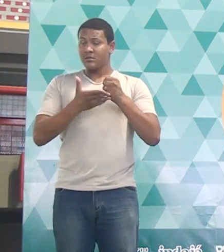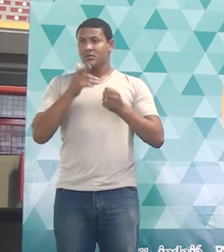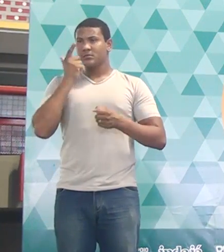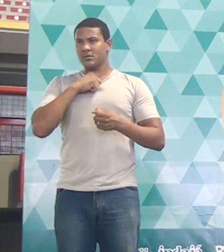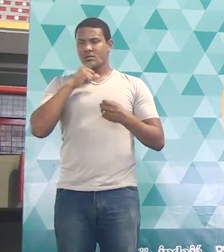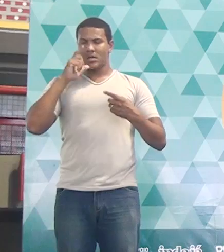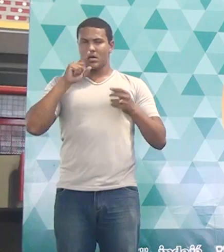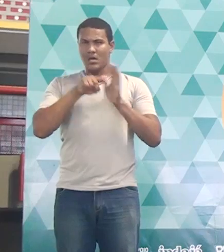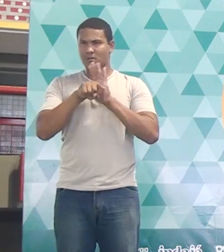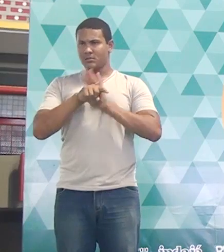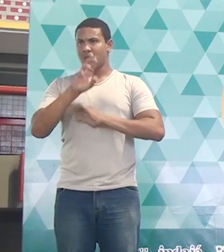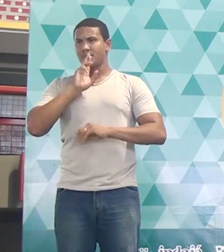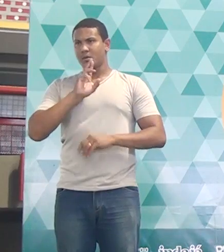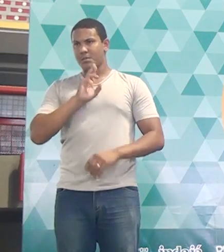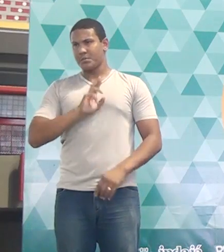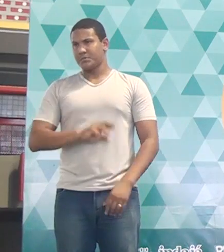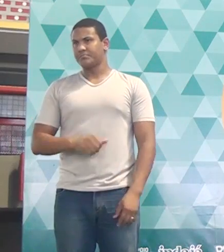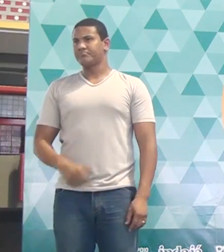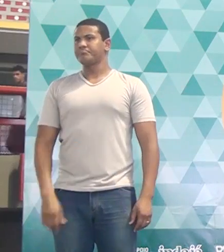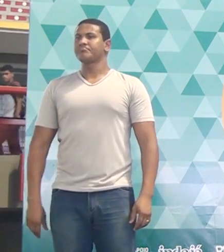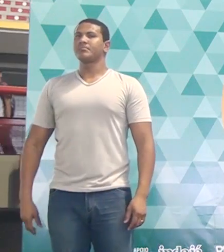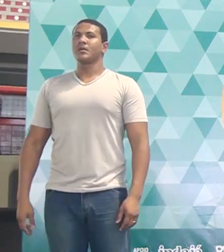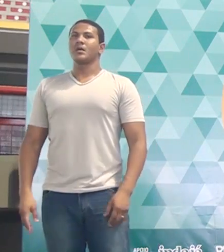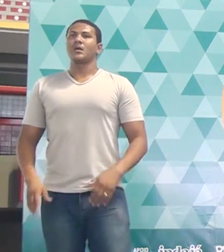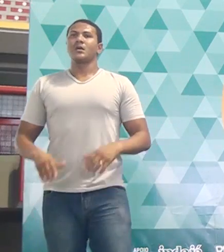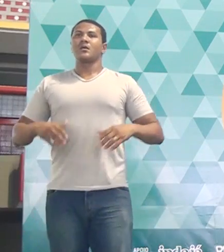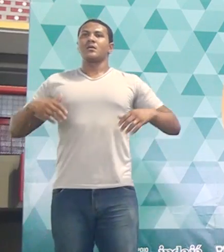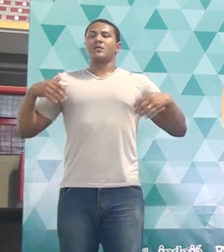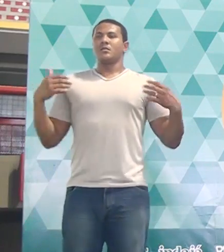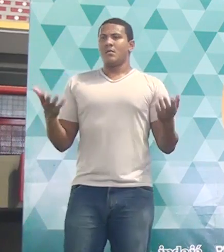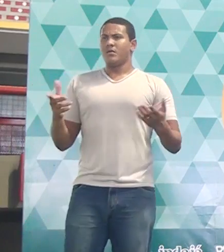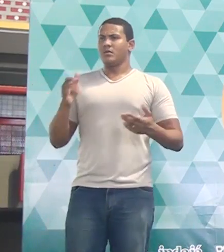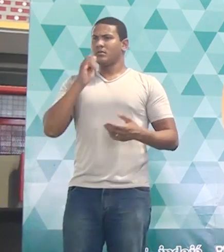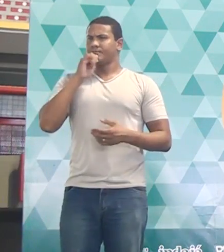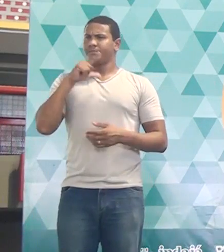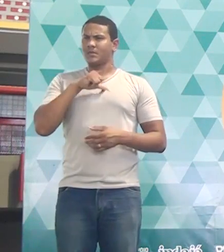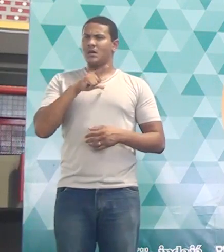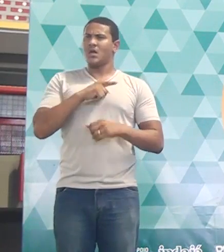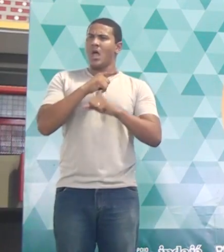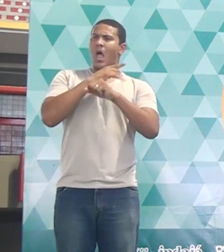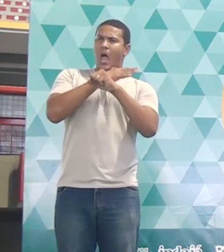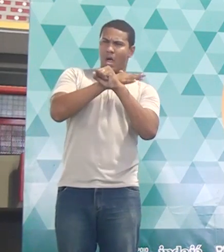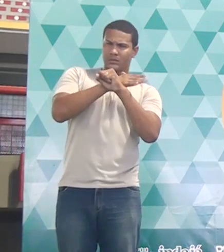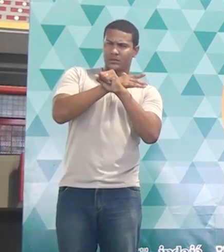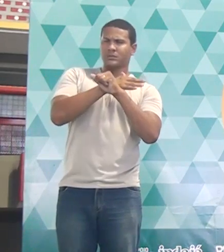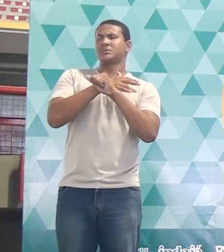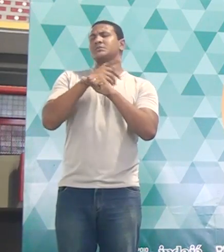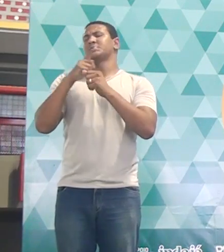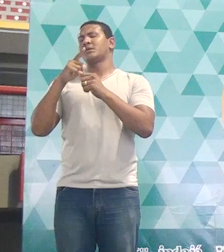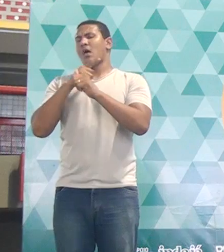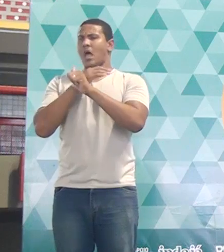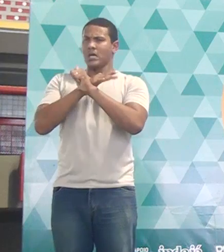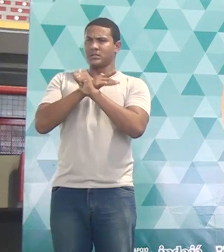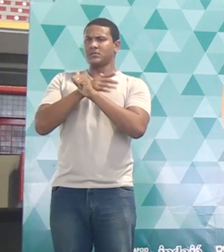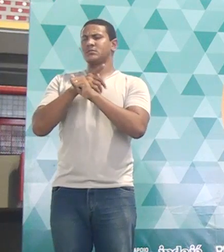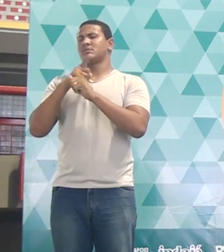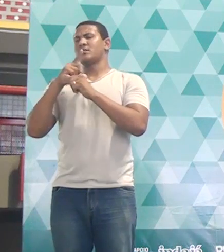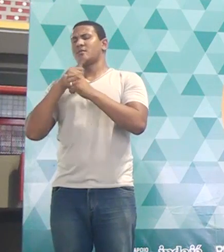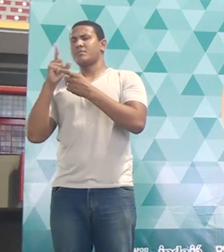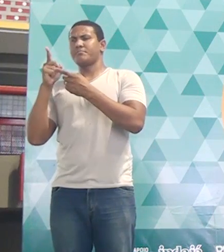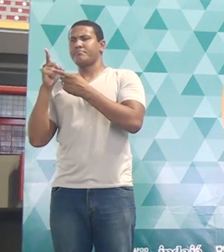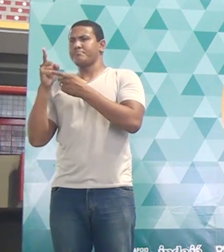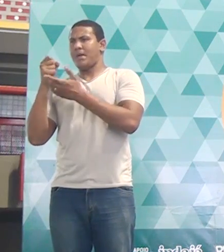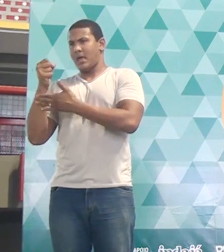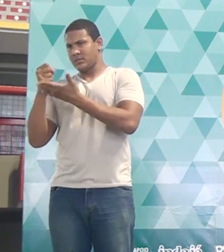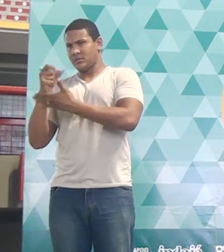Pessoal, quando a gente termina de estudar ácidos e bases, é muito comum a gente encontrar questões que comparem os